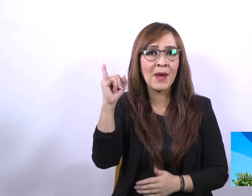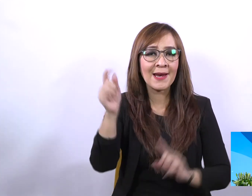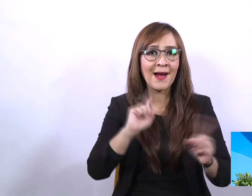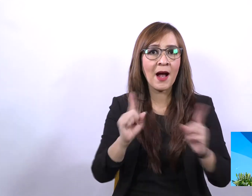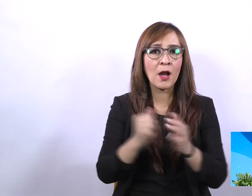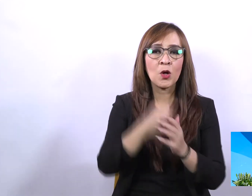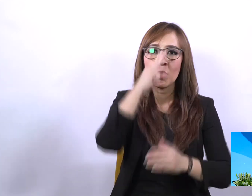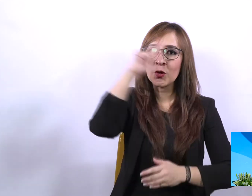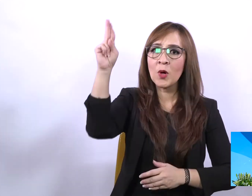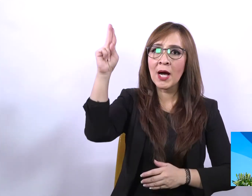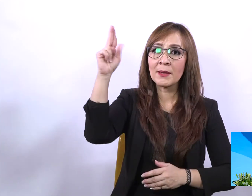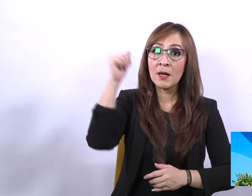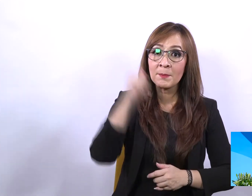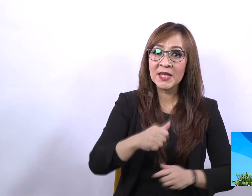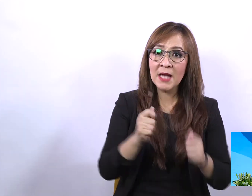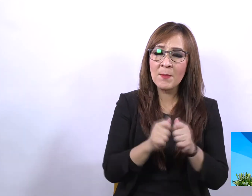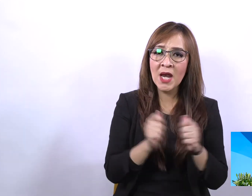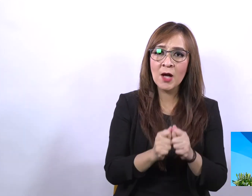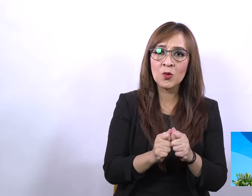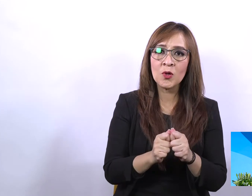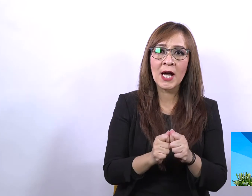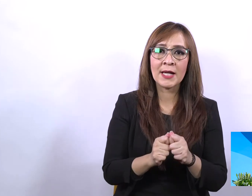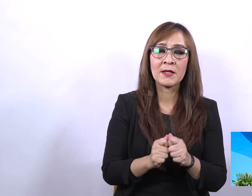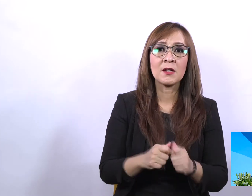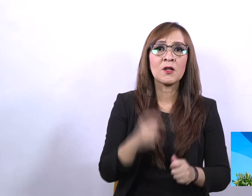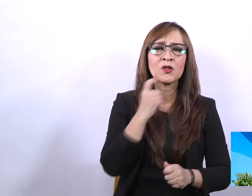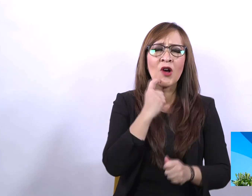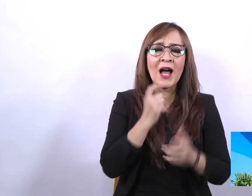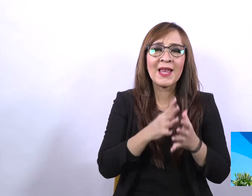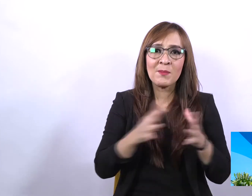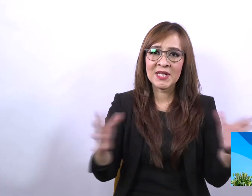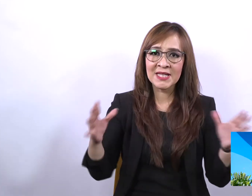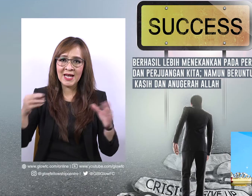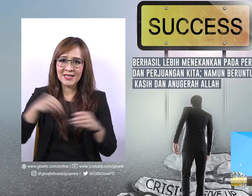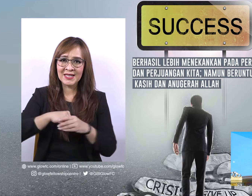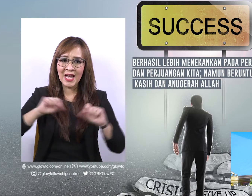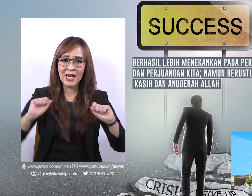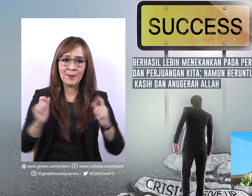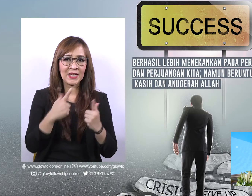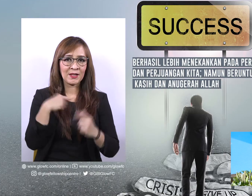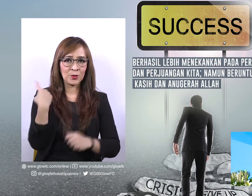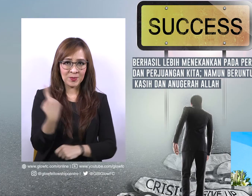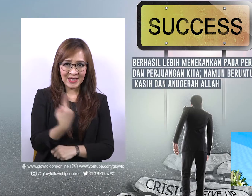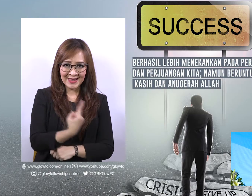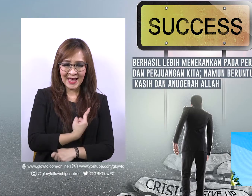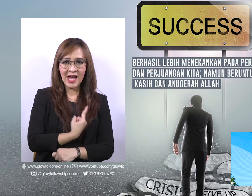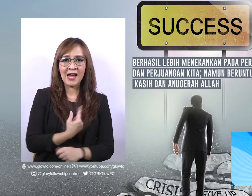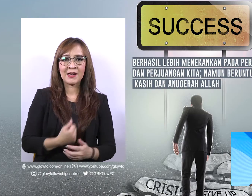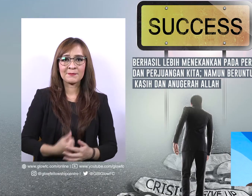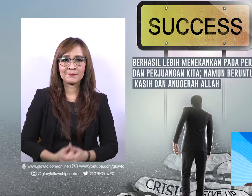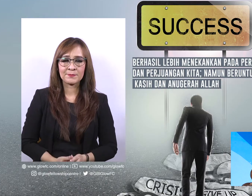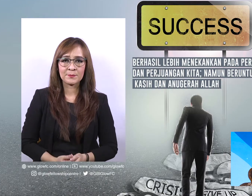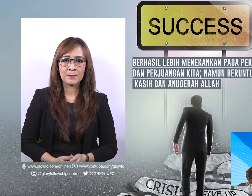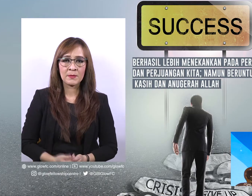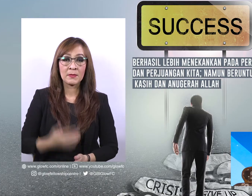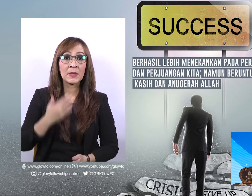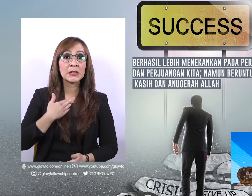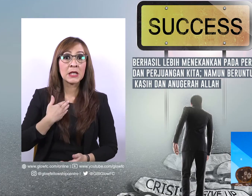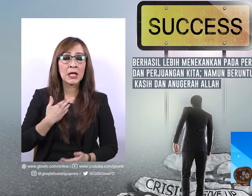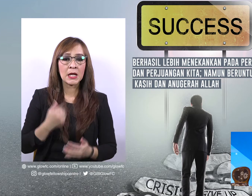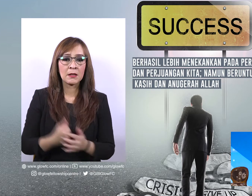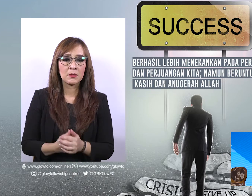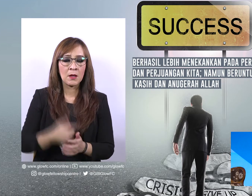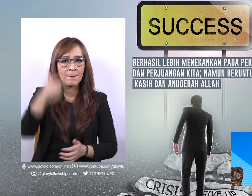melakukan perkara Dahsyat di tengah-tengah Kita sejak katakan aneh kita lihat selanjutnya the Bear